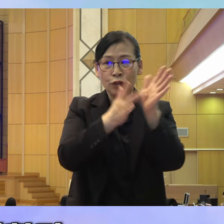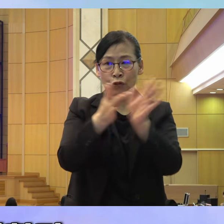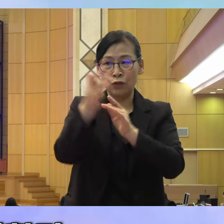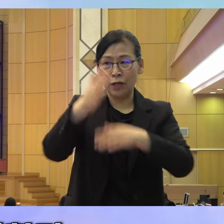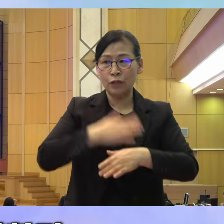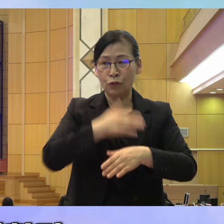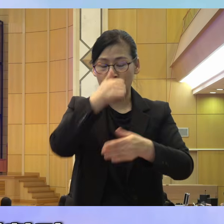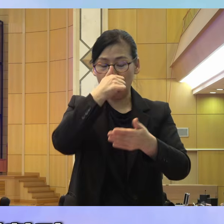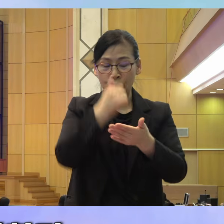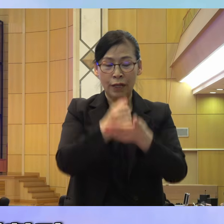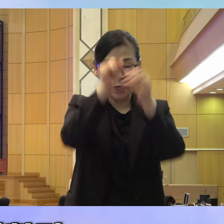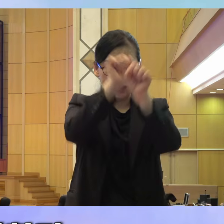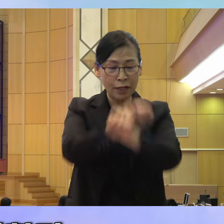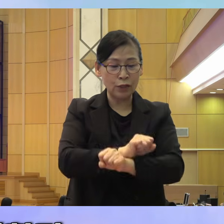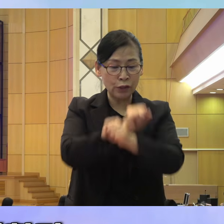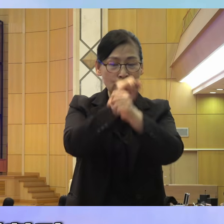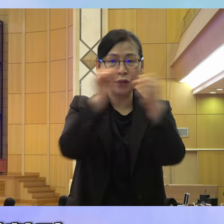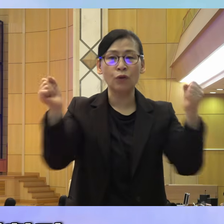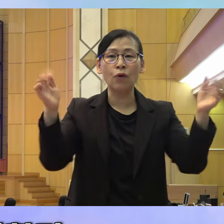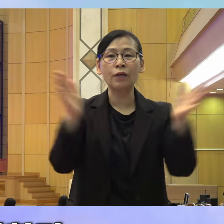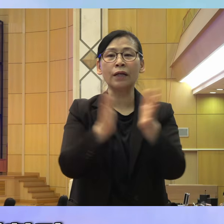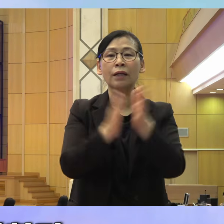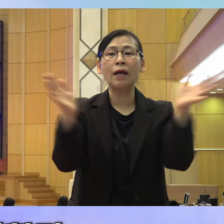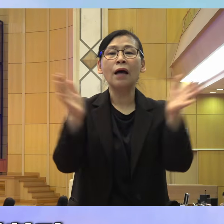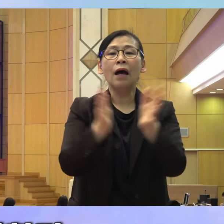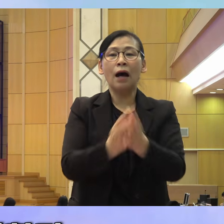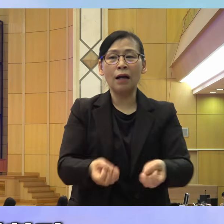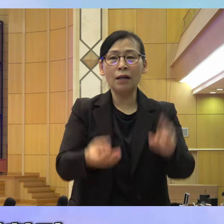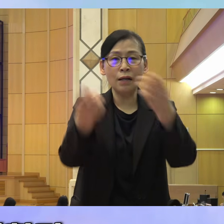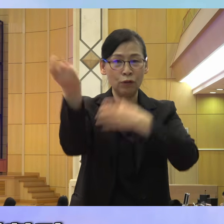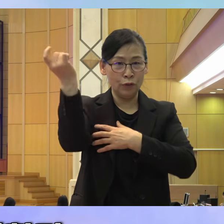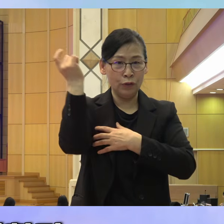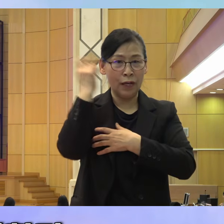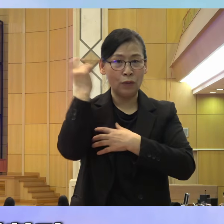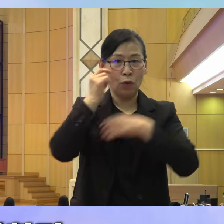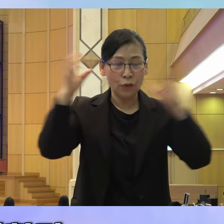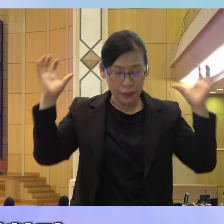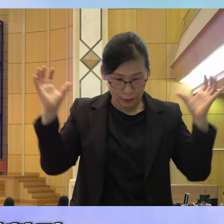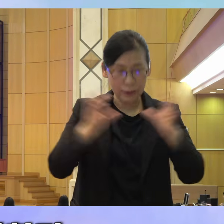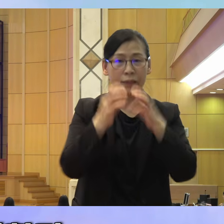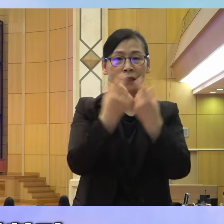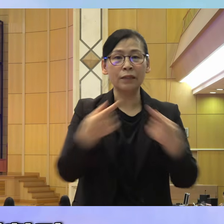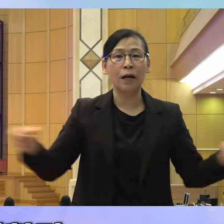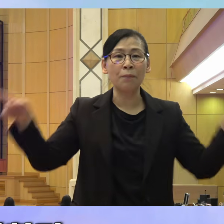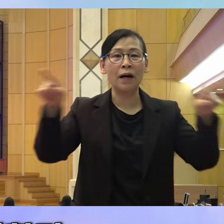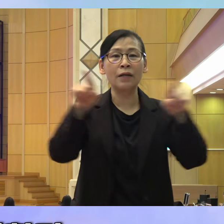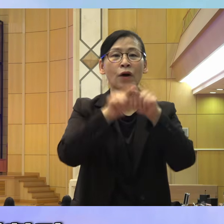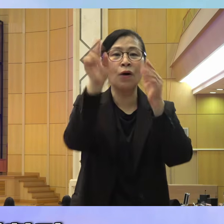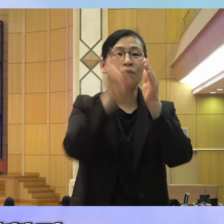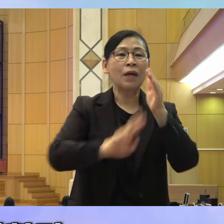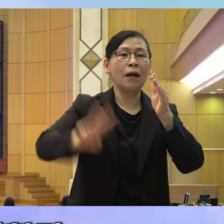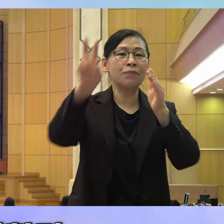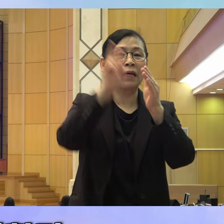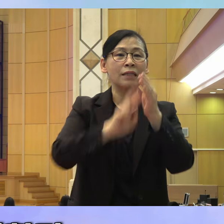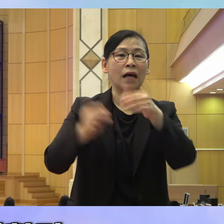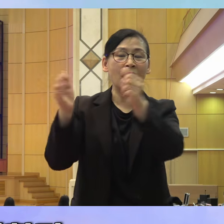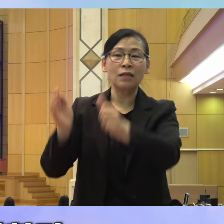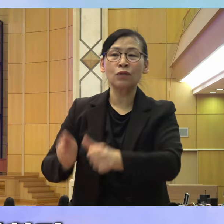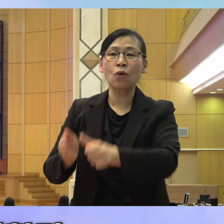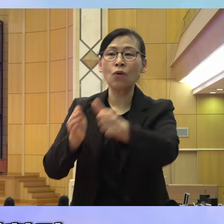속죄함 주 예수 내 죄를 속했네. 할렐루야 소리를 합하여